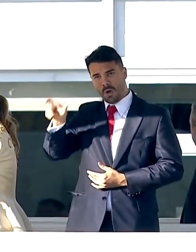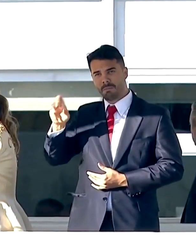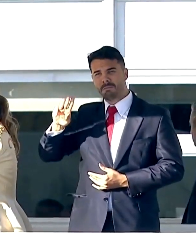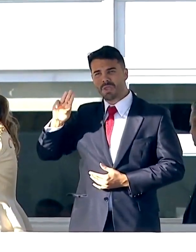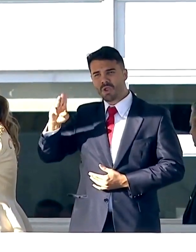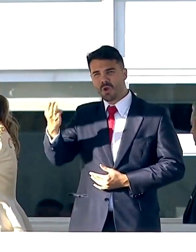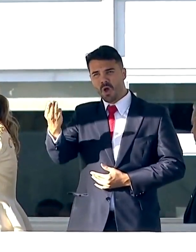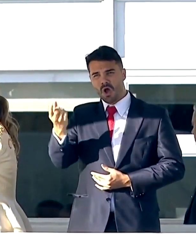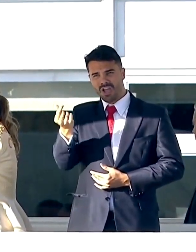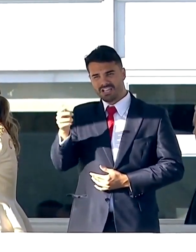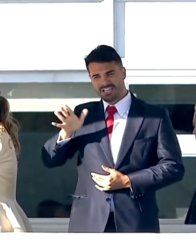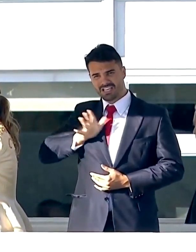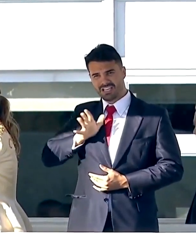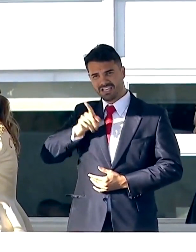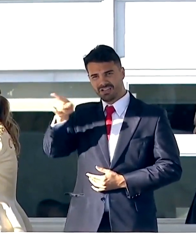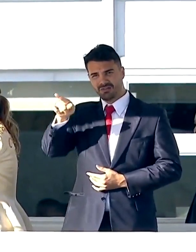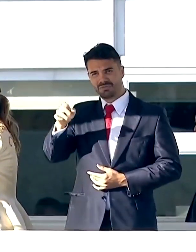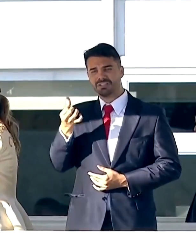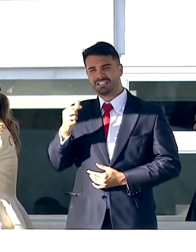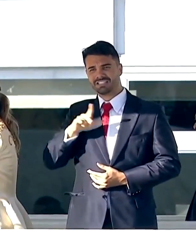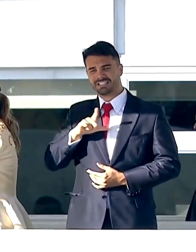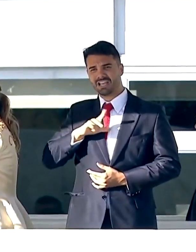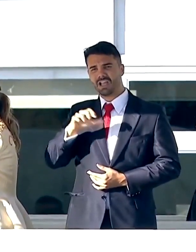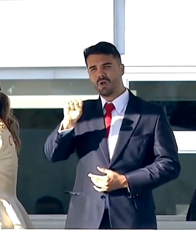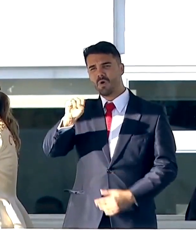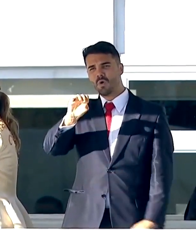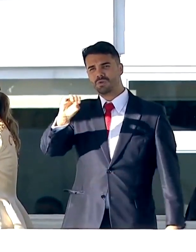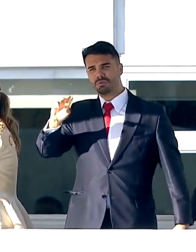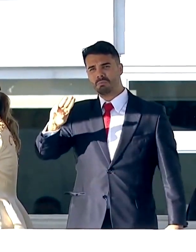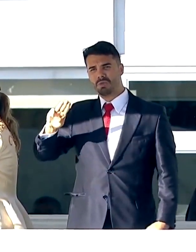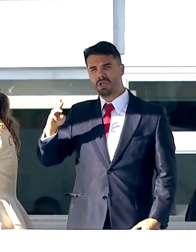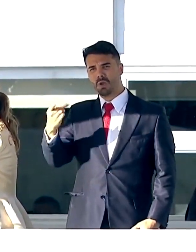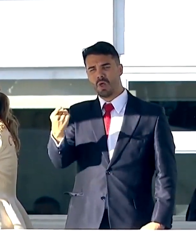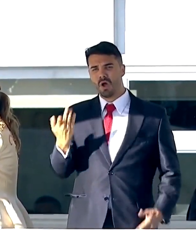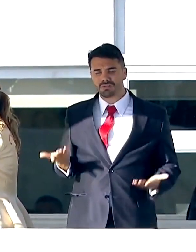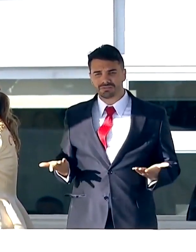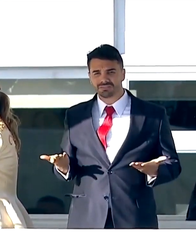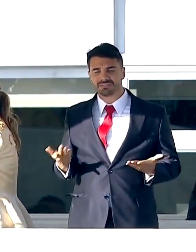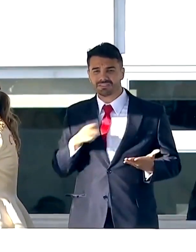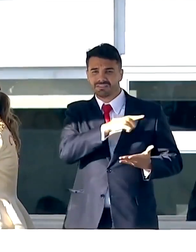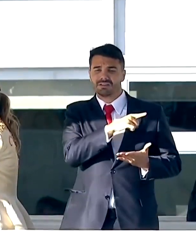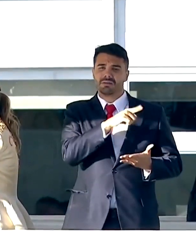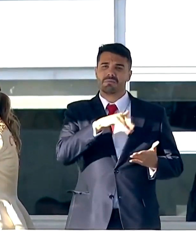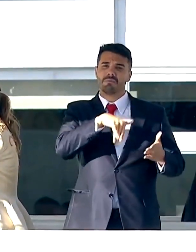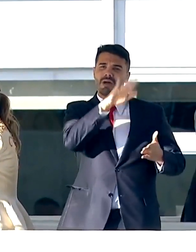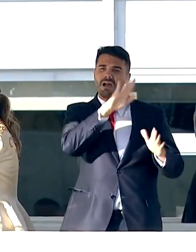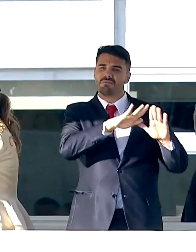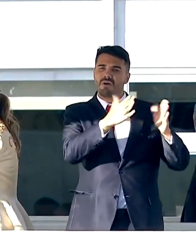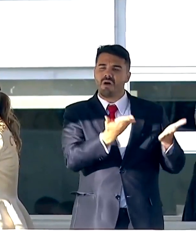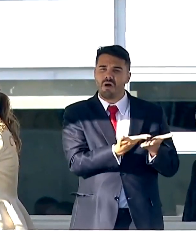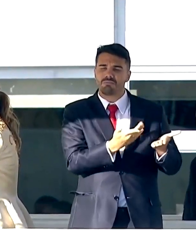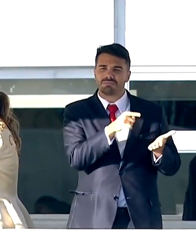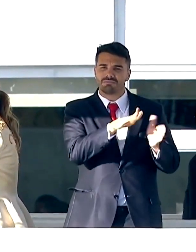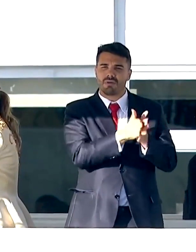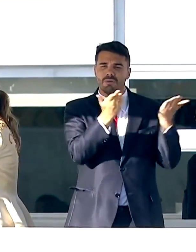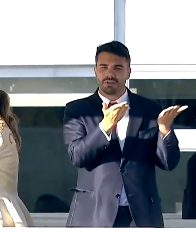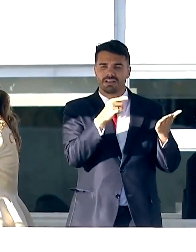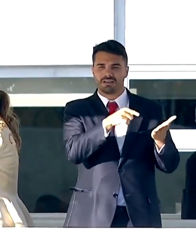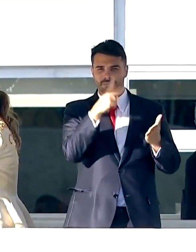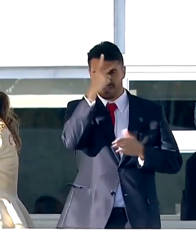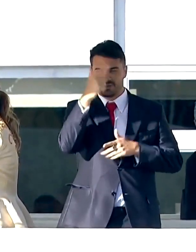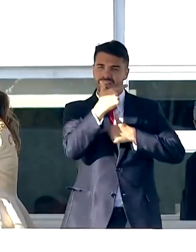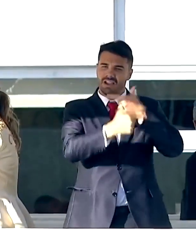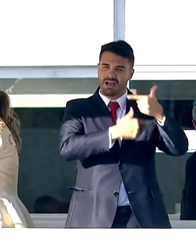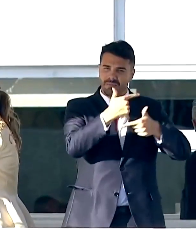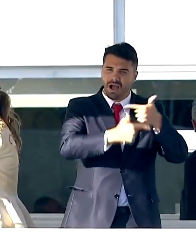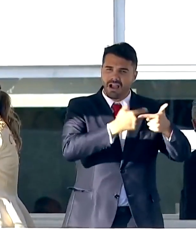riqueza equivalente ao patrimônio dos 100 milhões mais pobres do país. Que um trabalhador ou uma